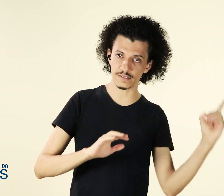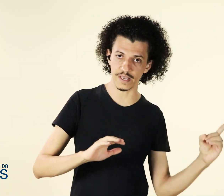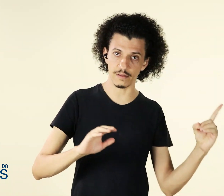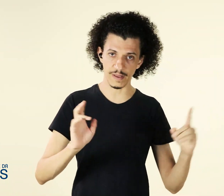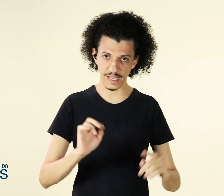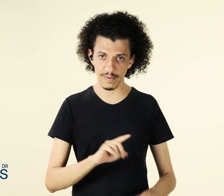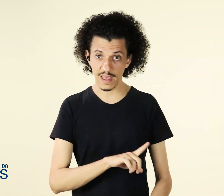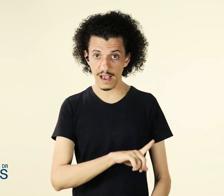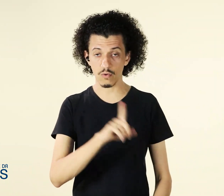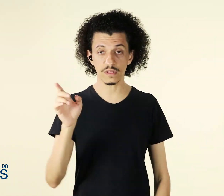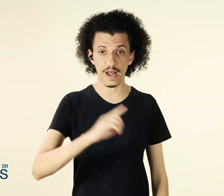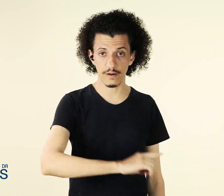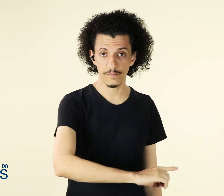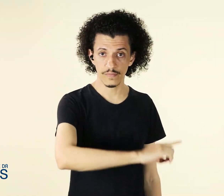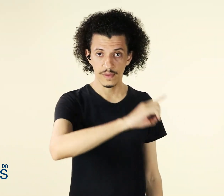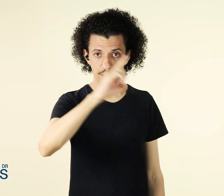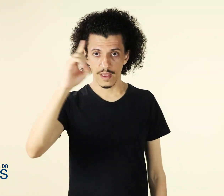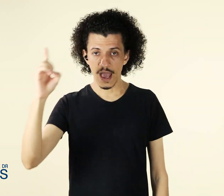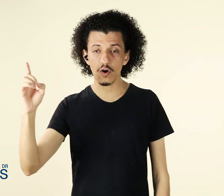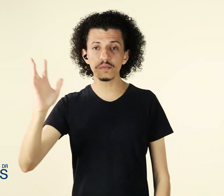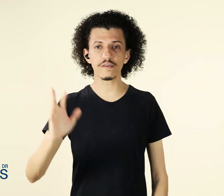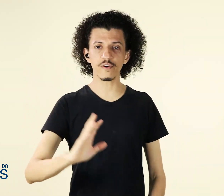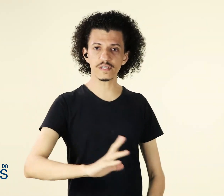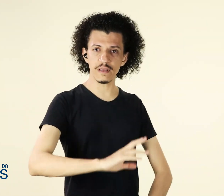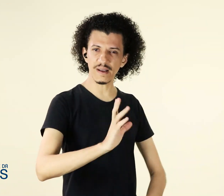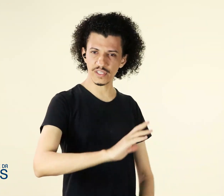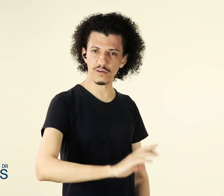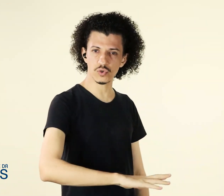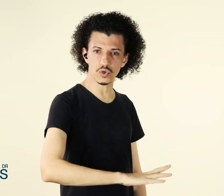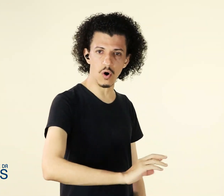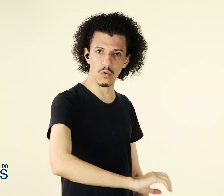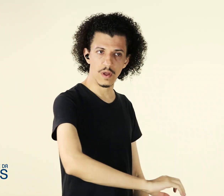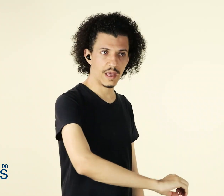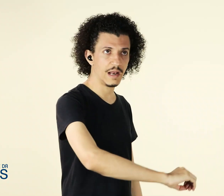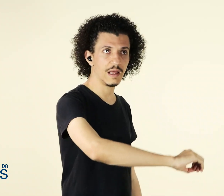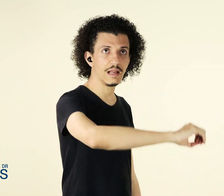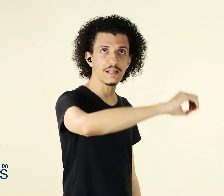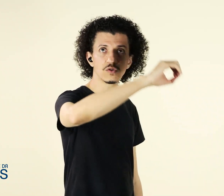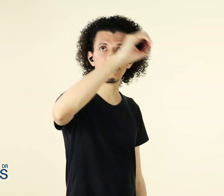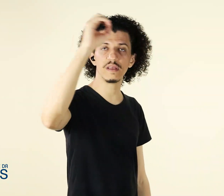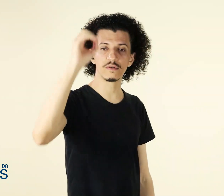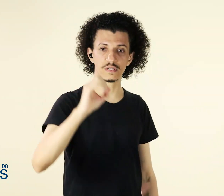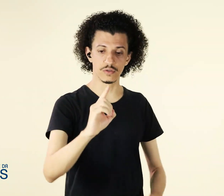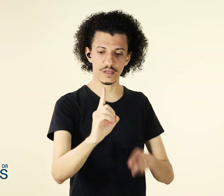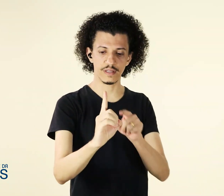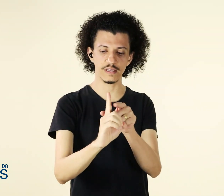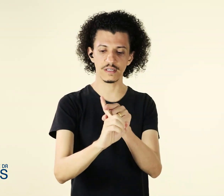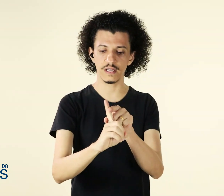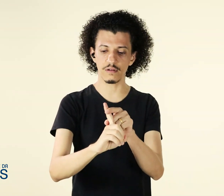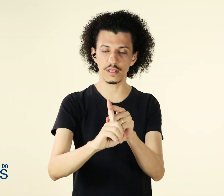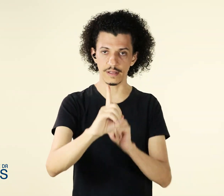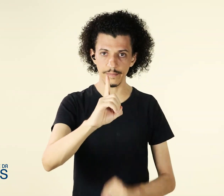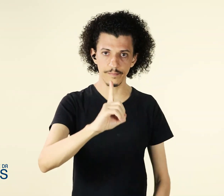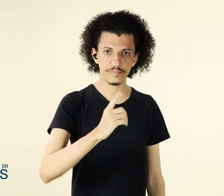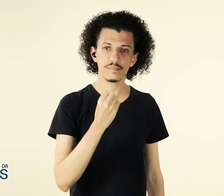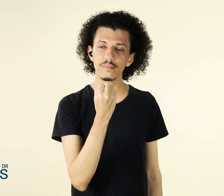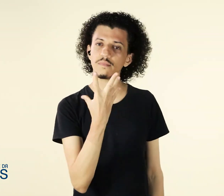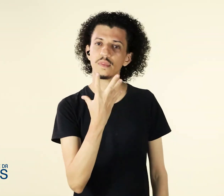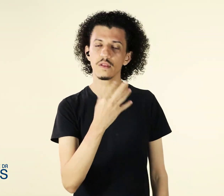esquerdo. Percebe? É contrário. É como se fosse, imagina o sol, ele está subindo assim, só que tem esse dedo aqui, tá? Então,